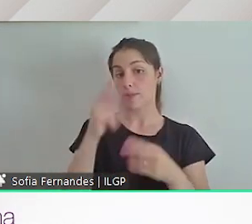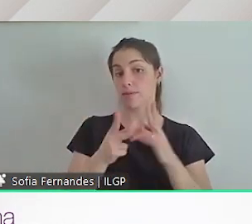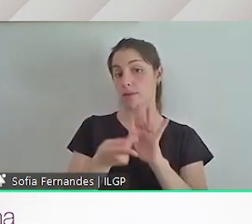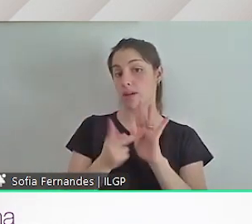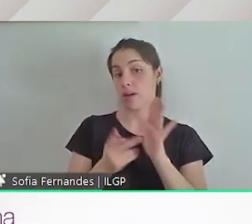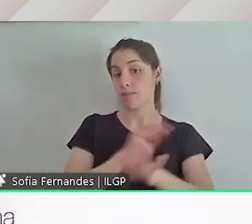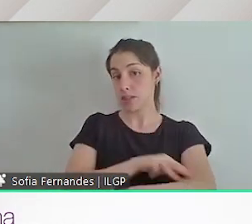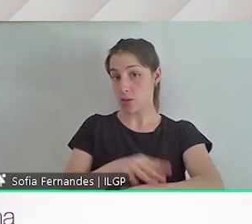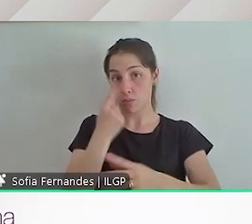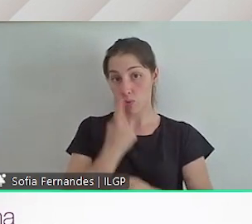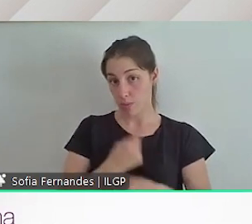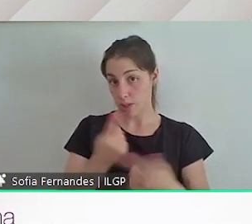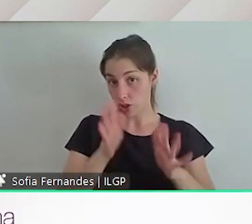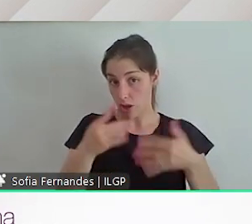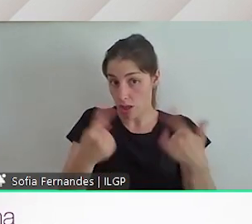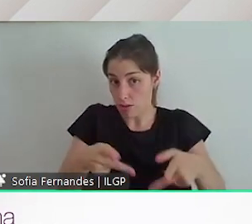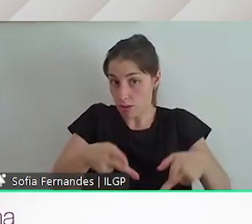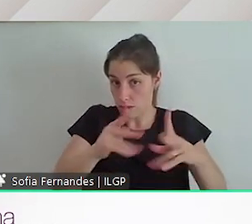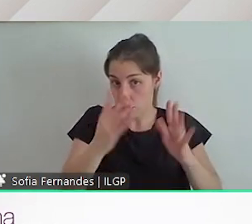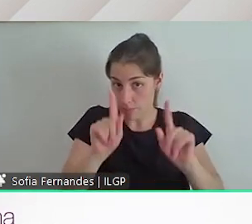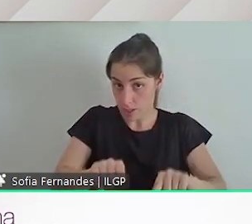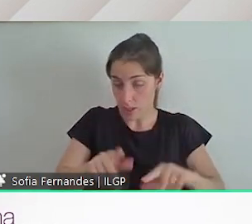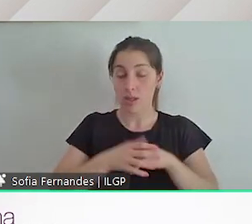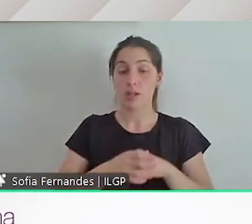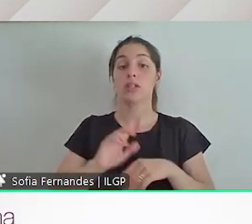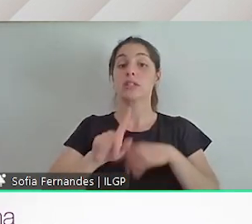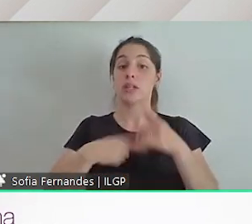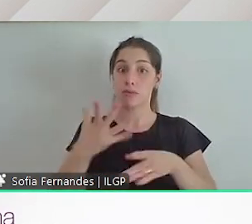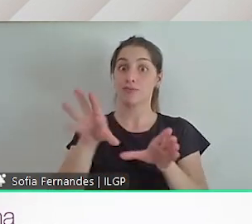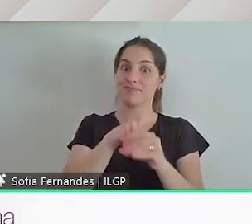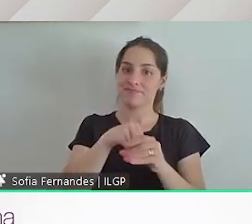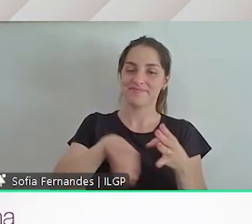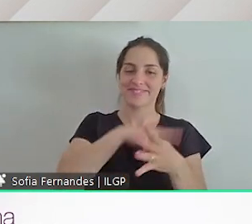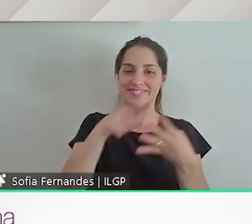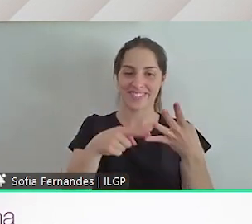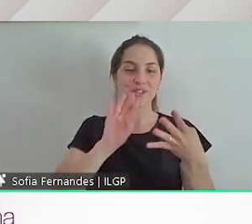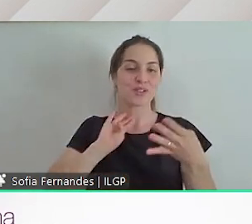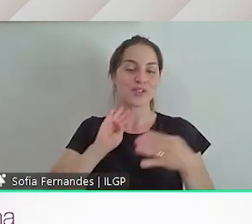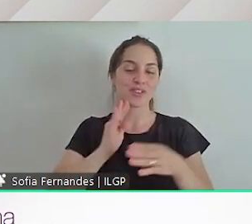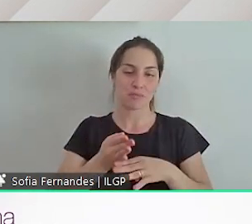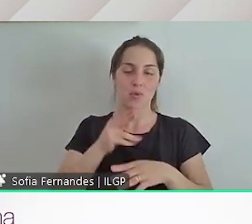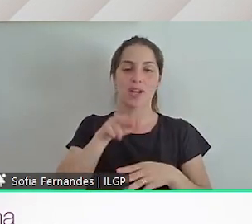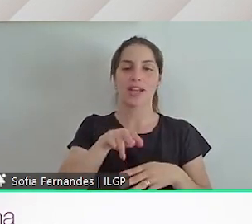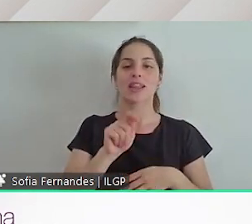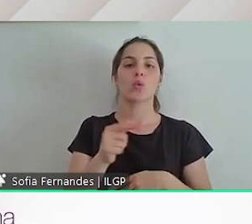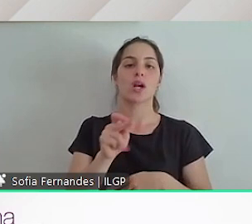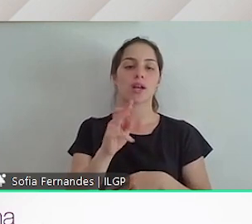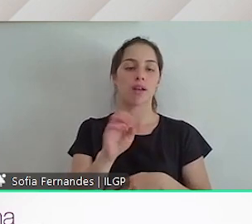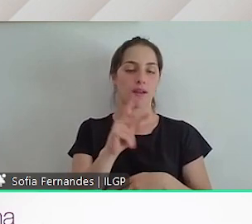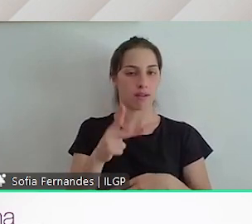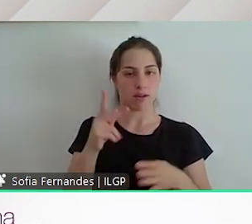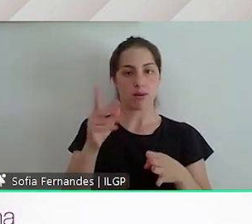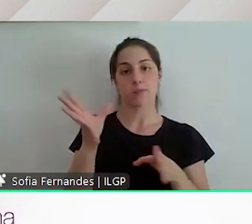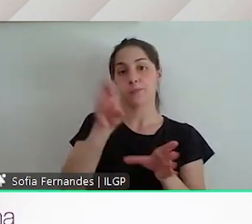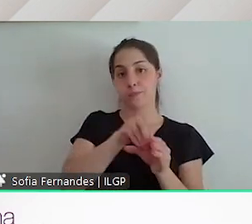competências técnicas da administração pública. E, finalmente, dentro do networking, temos também aqui a área de